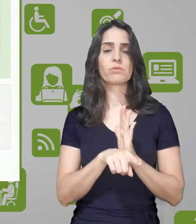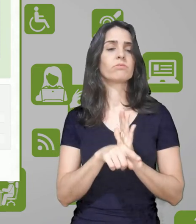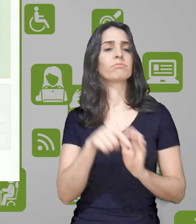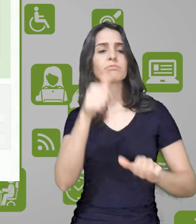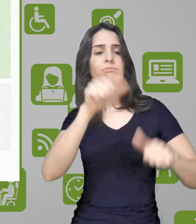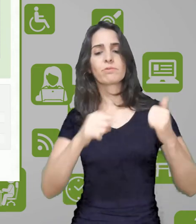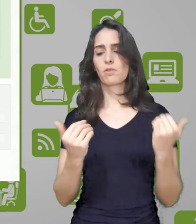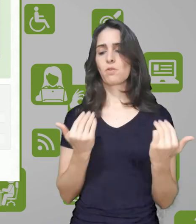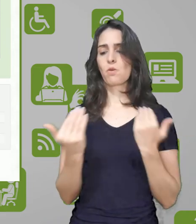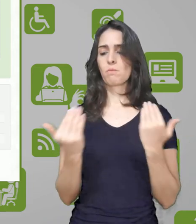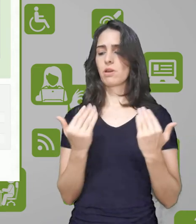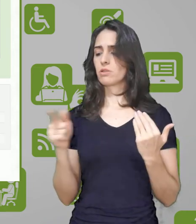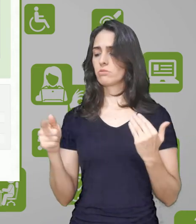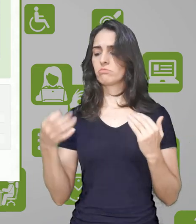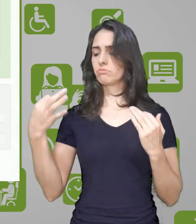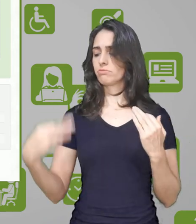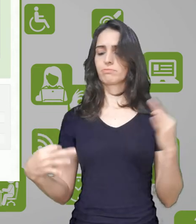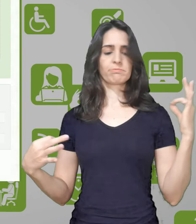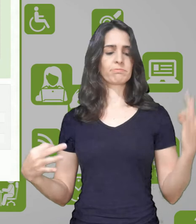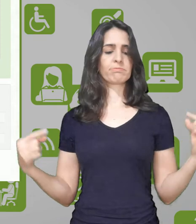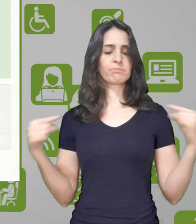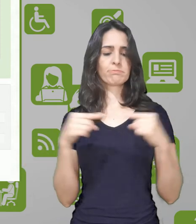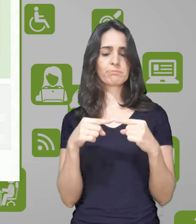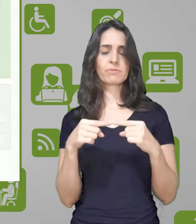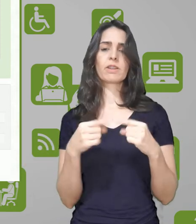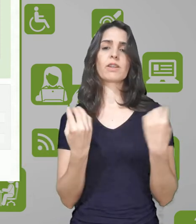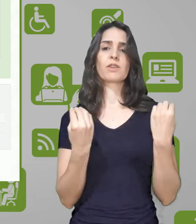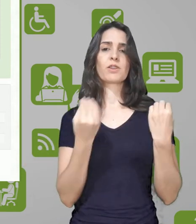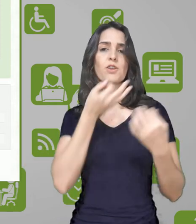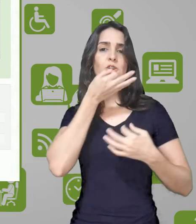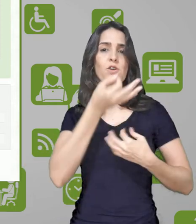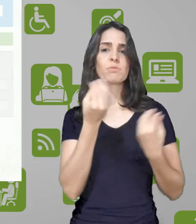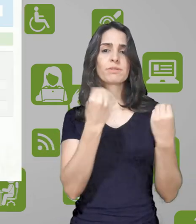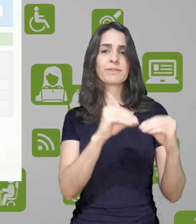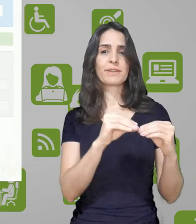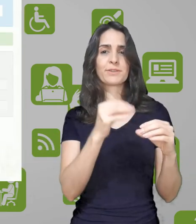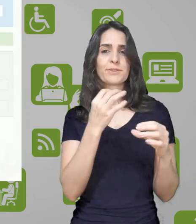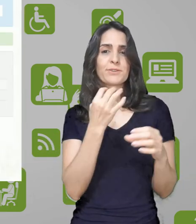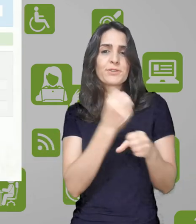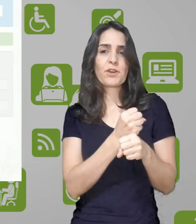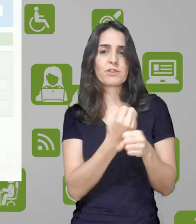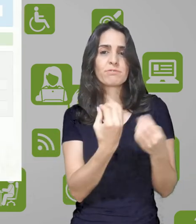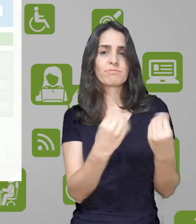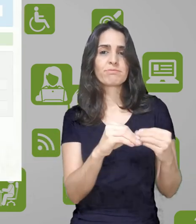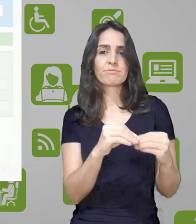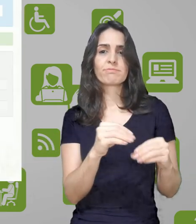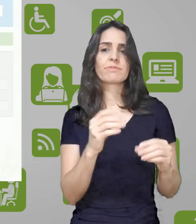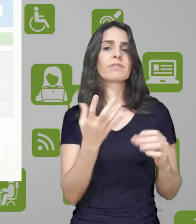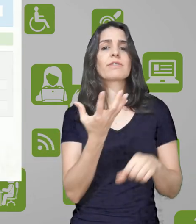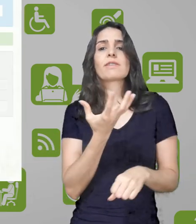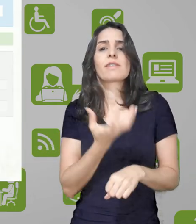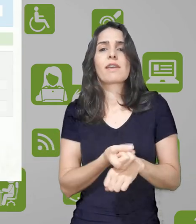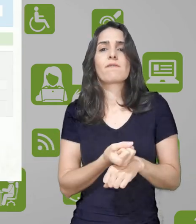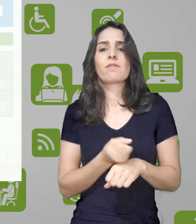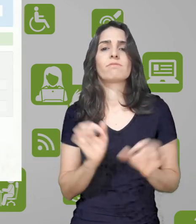comentário Verifica a resposta do aluno está completa faz o comentário da nota e clique em gravar